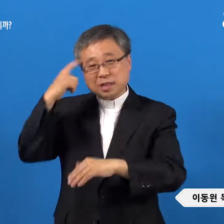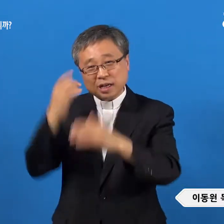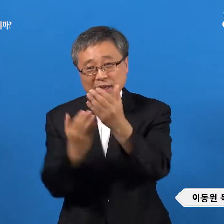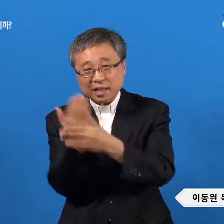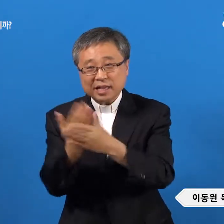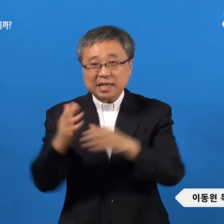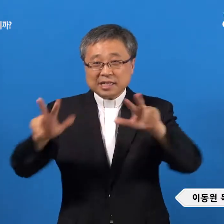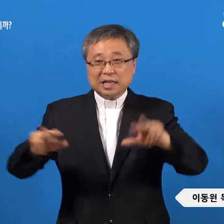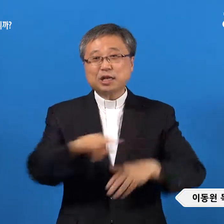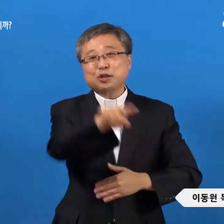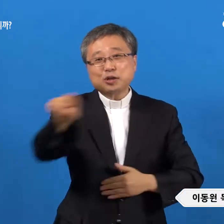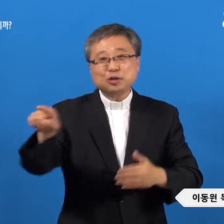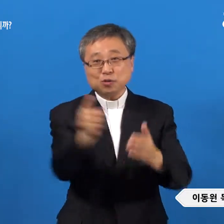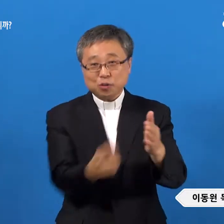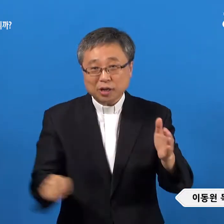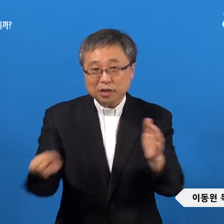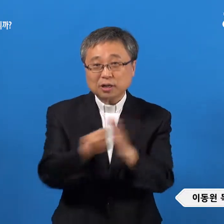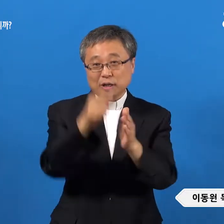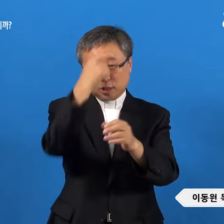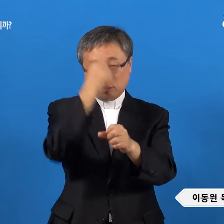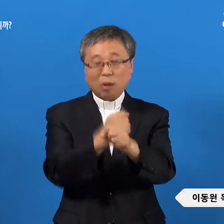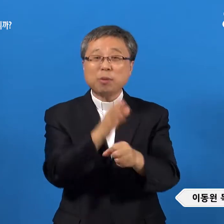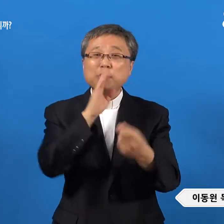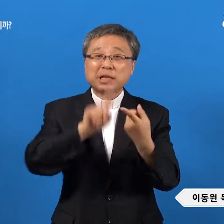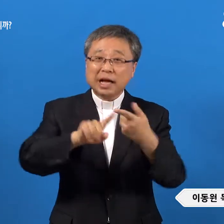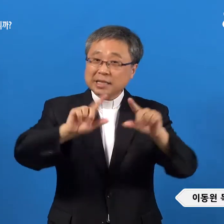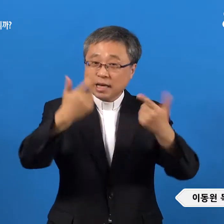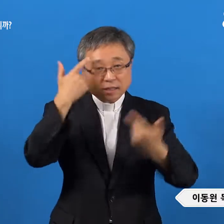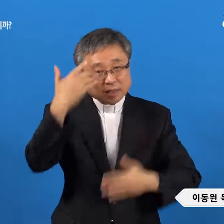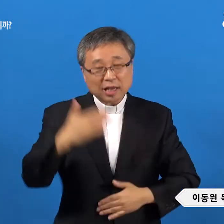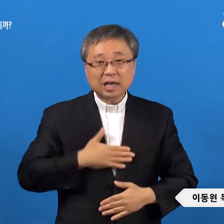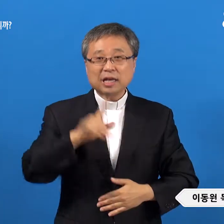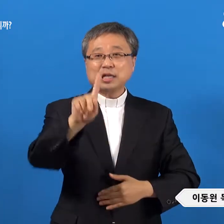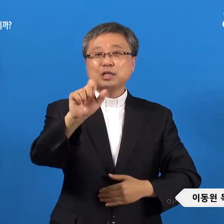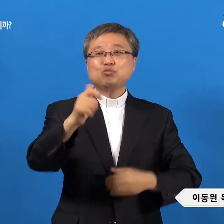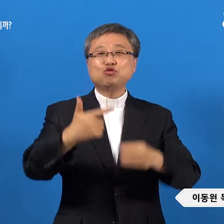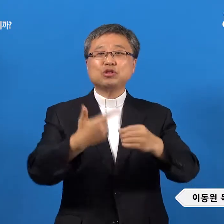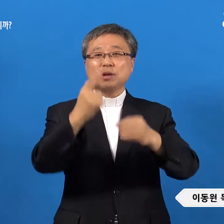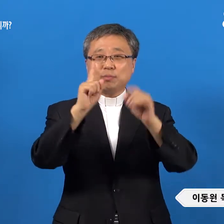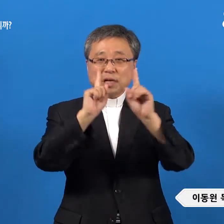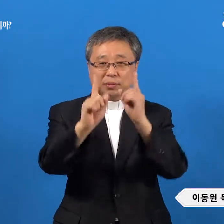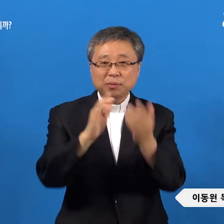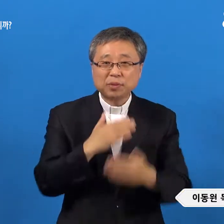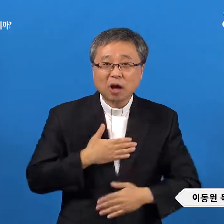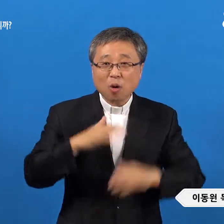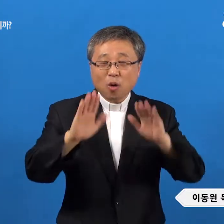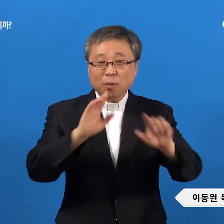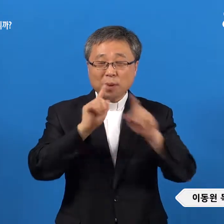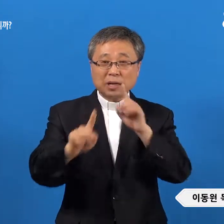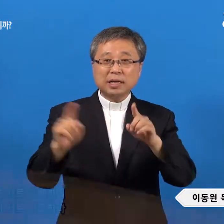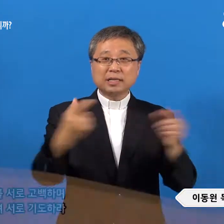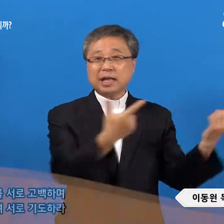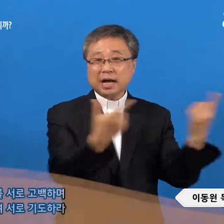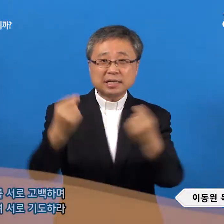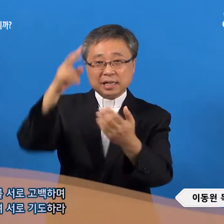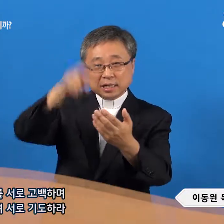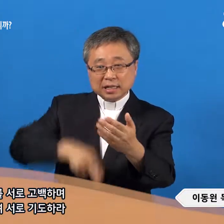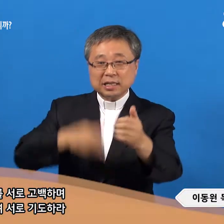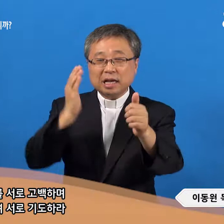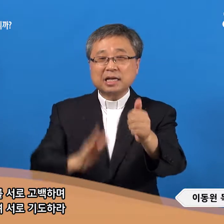이제 그들을 위해 기도함이 마땅하지 않겠습니까? 그것이 바로 16절의 말씀이에요. 자, 본문의 16절을 다 같이 읽겠습니다.